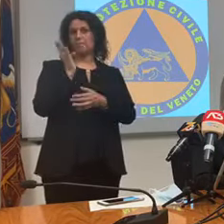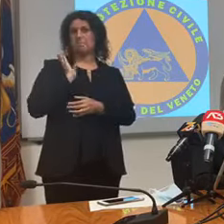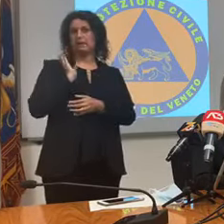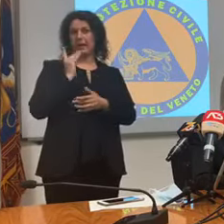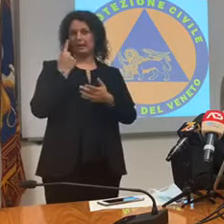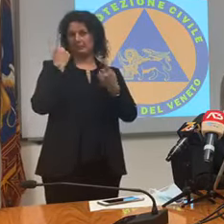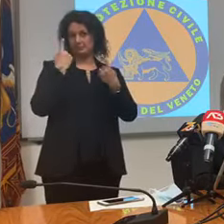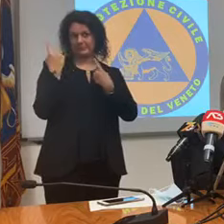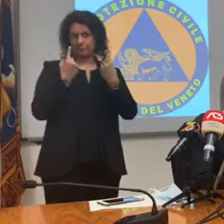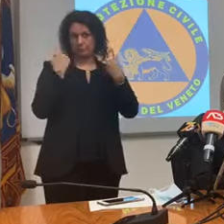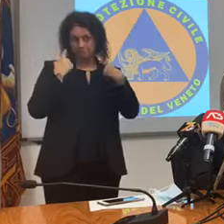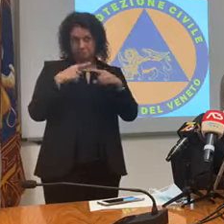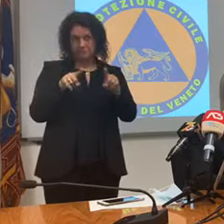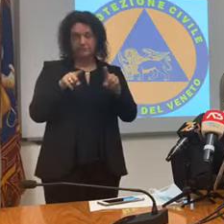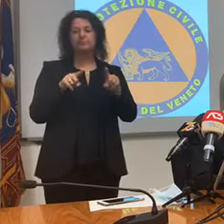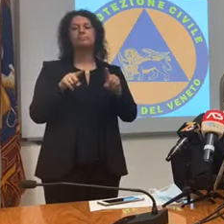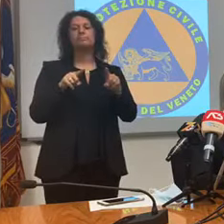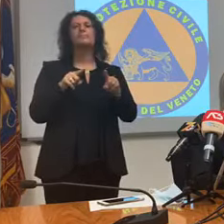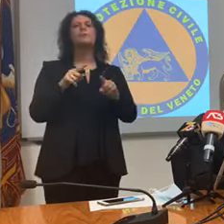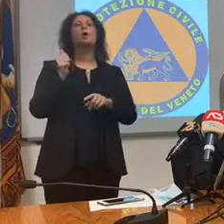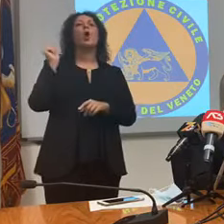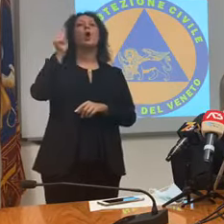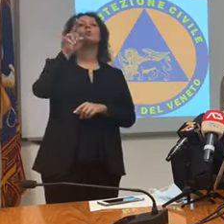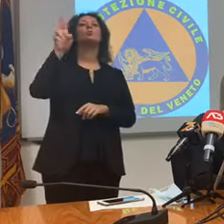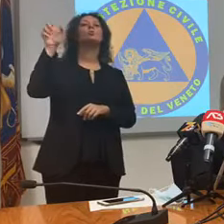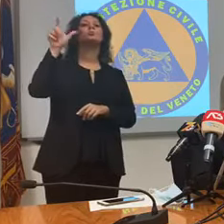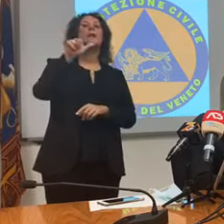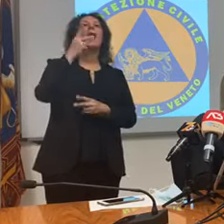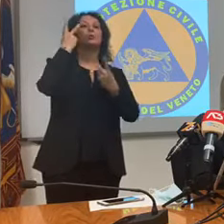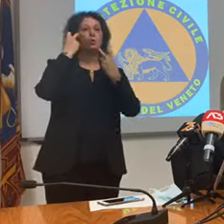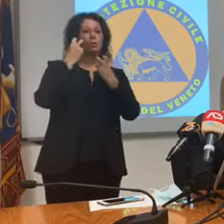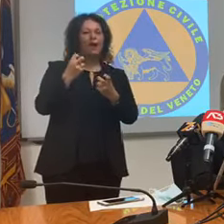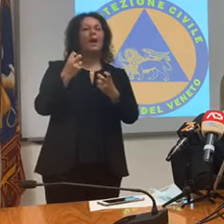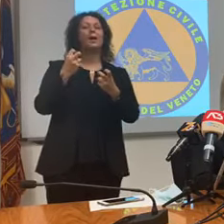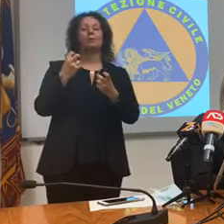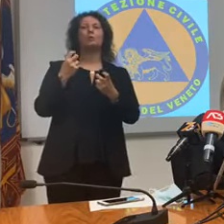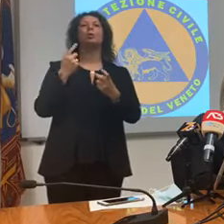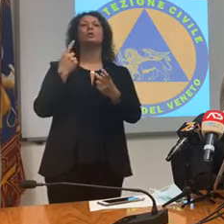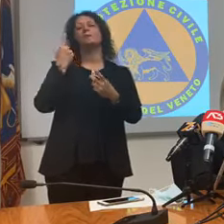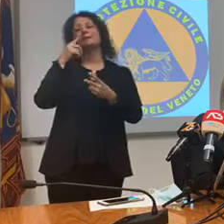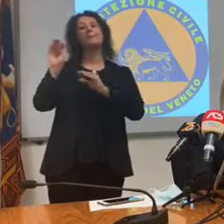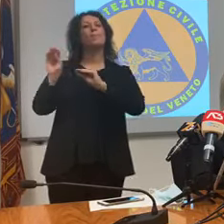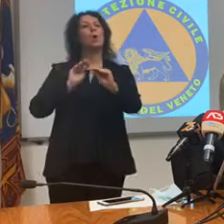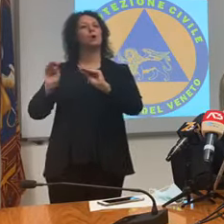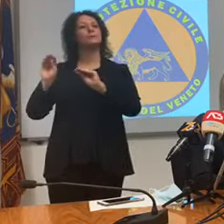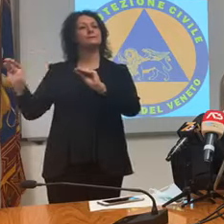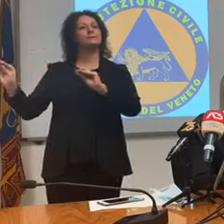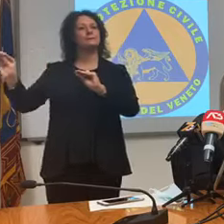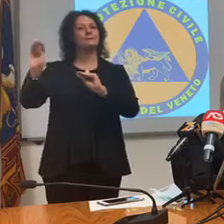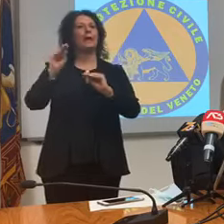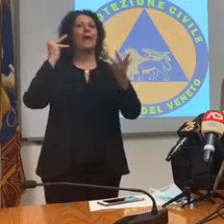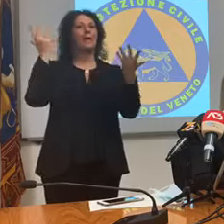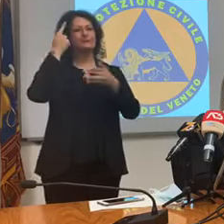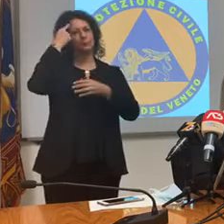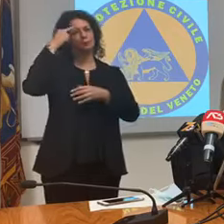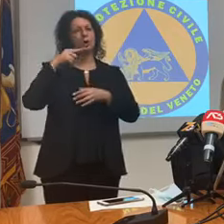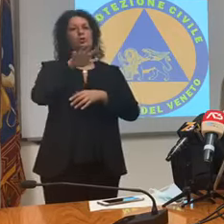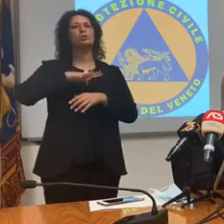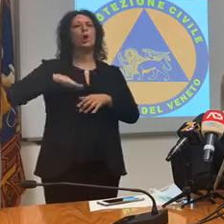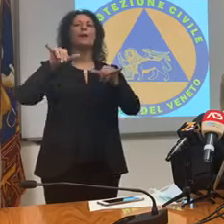tipo ha trovato una logistica e delle sistemazioni, tipo so di situazioni nel Veneziano dove